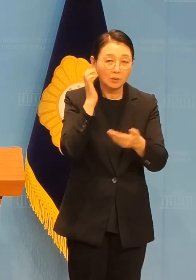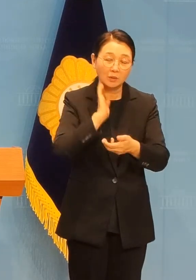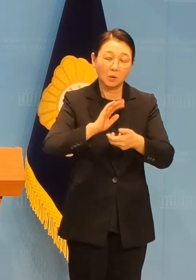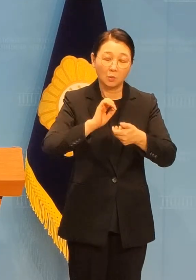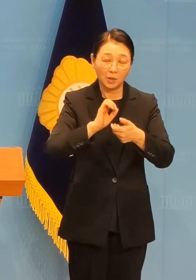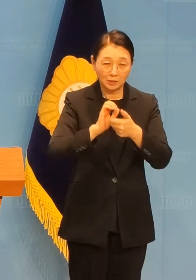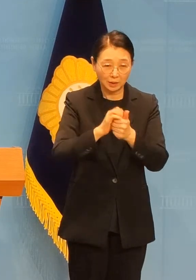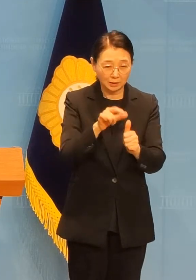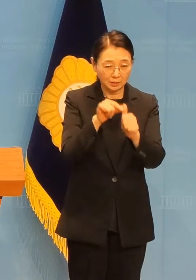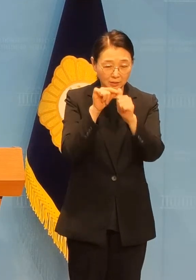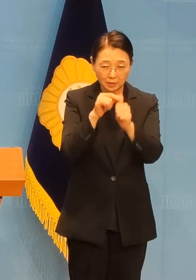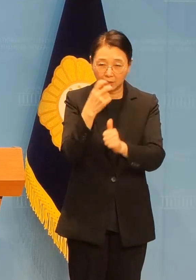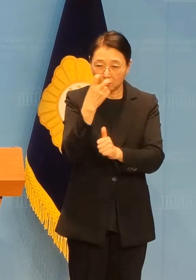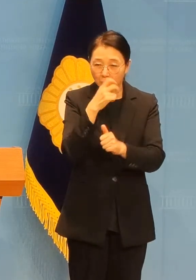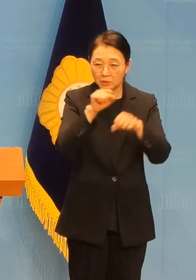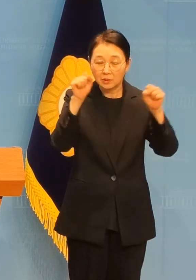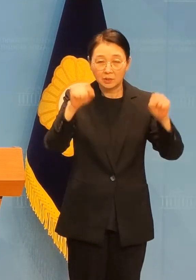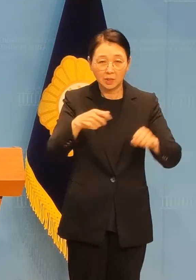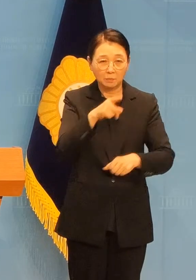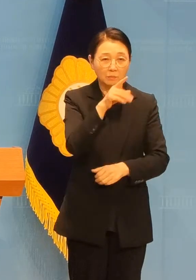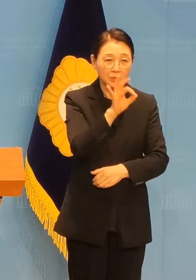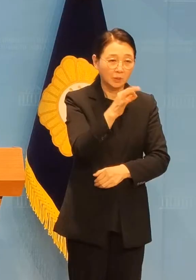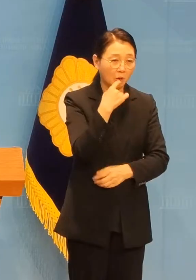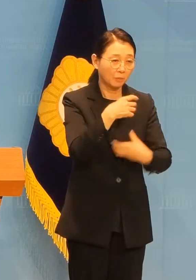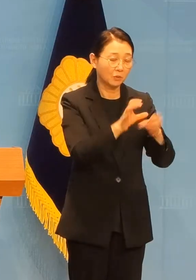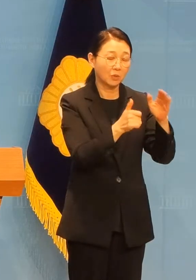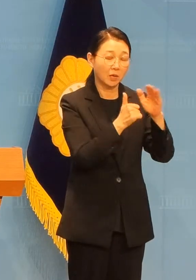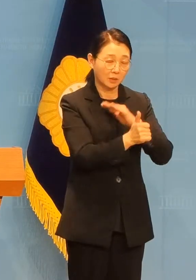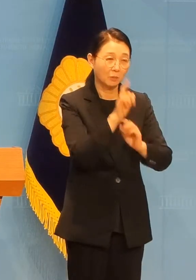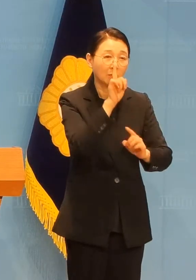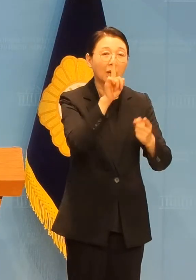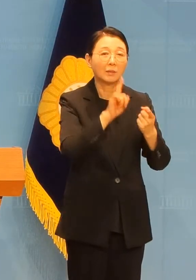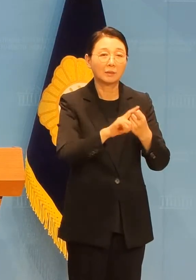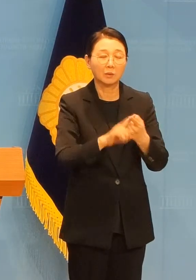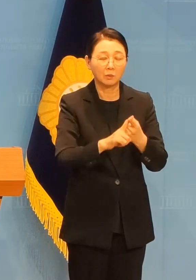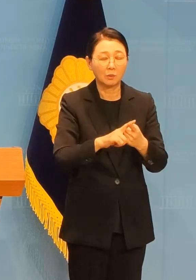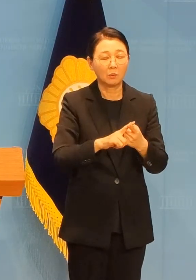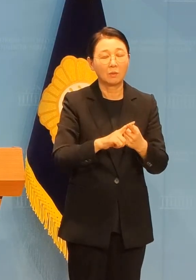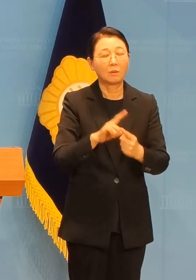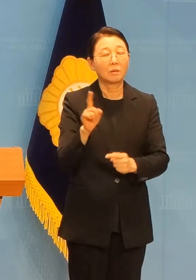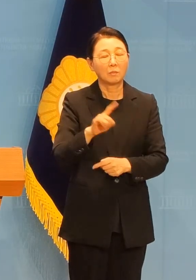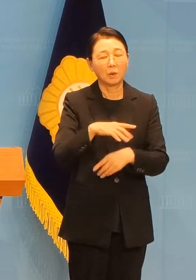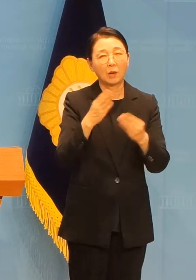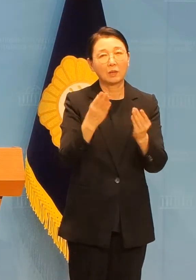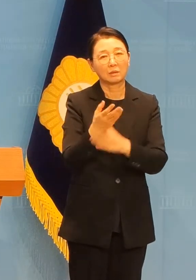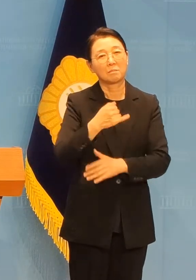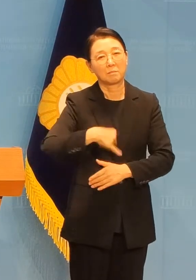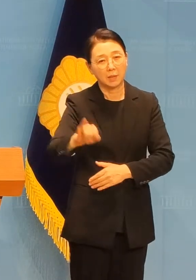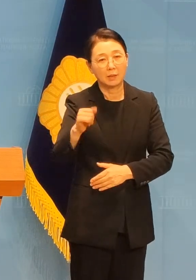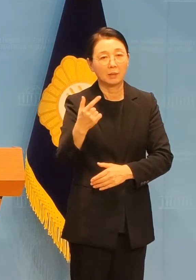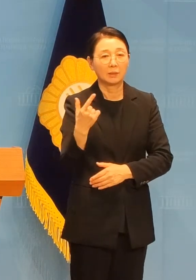인사검증 시스템은 정청래 민주당 대표의 표현대로 완전히 에러가 났습니다.